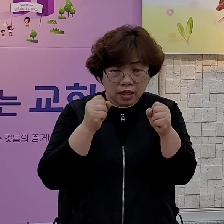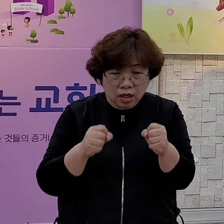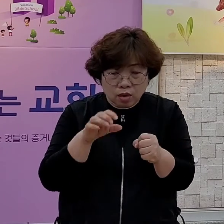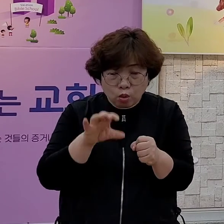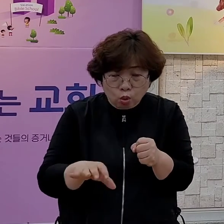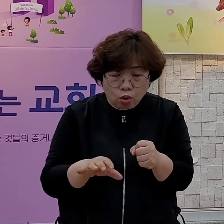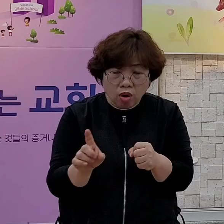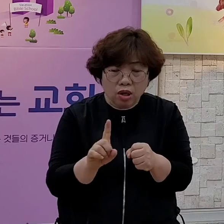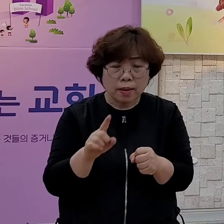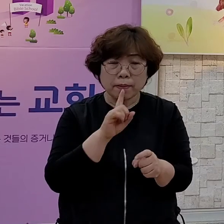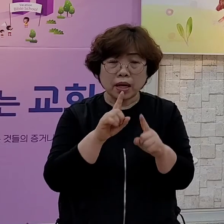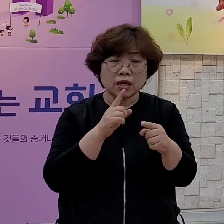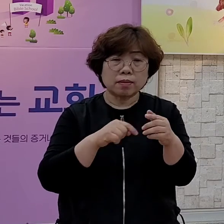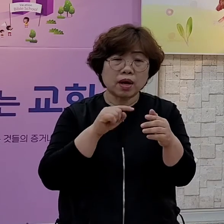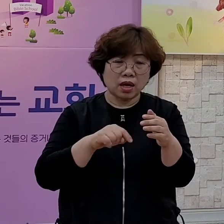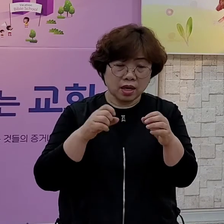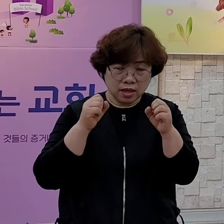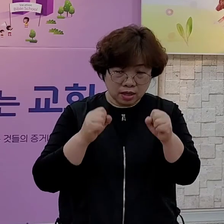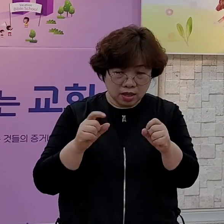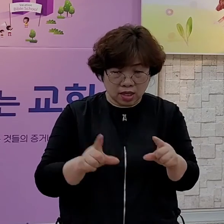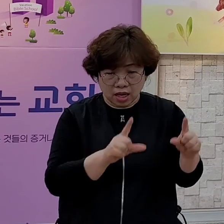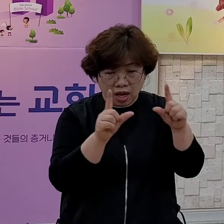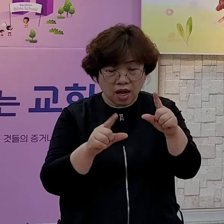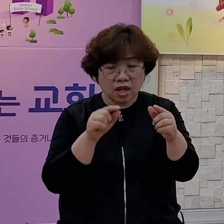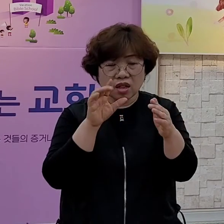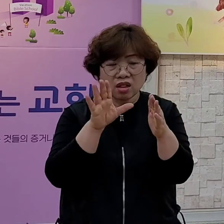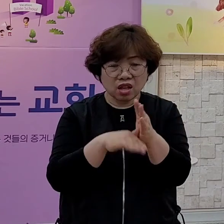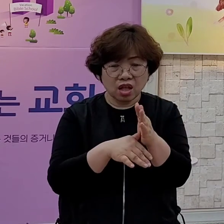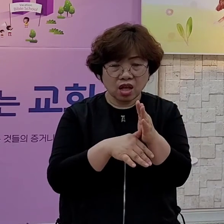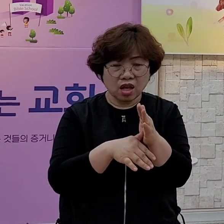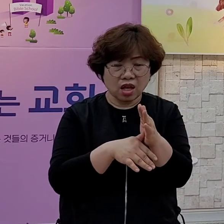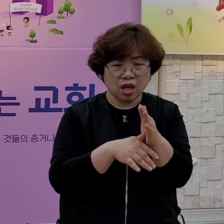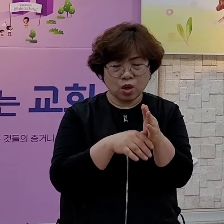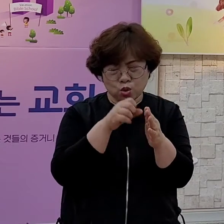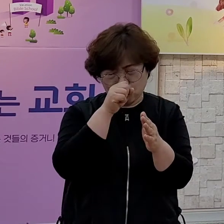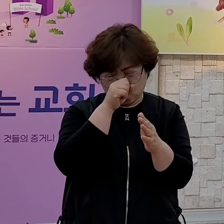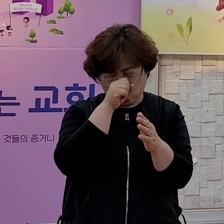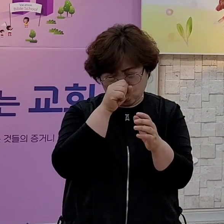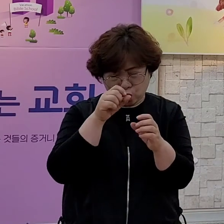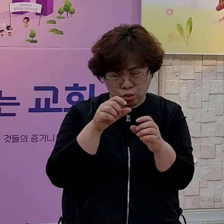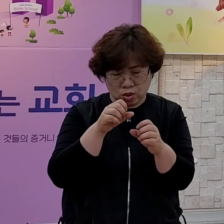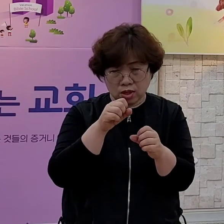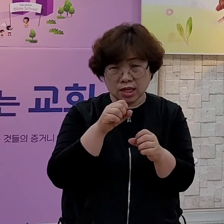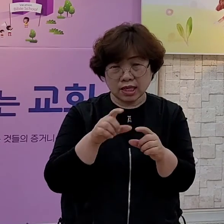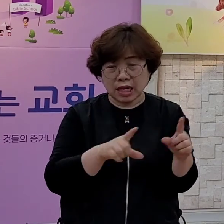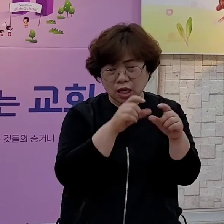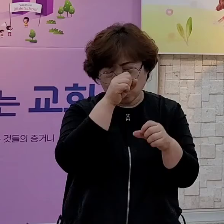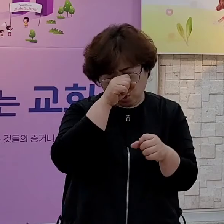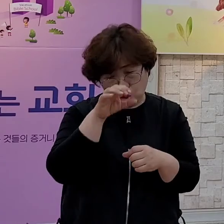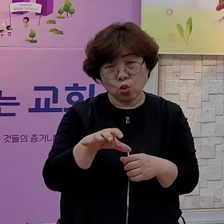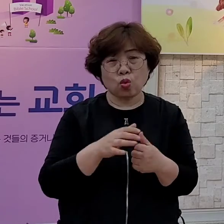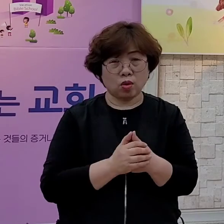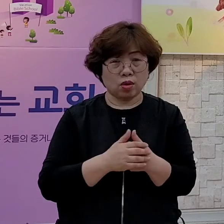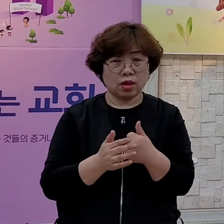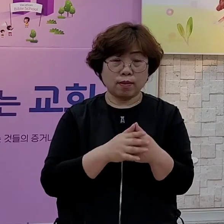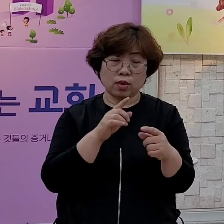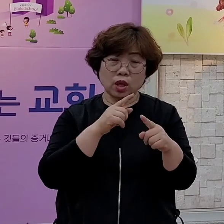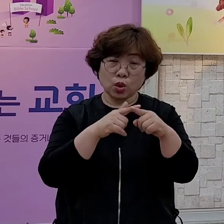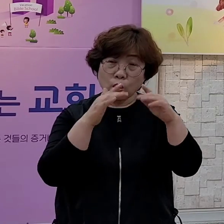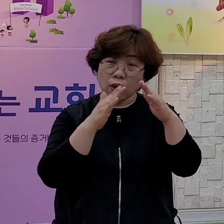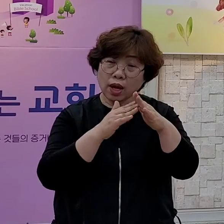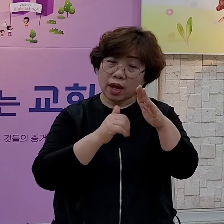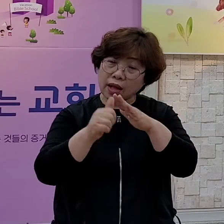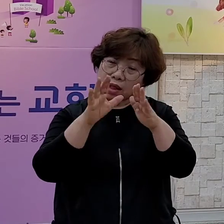길일까요? 말씀 안에 사는 게 우리가 사는 길이다라는 거. 믿습니까? 그래서 교회에 가면 계속